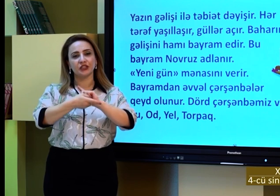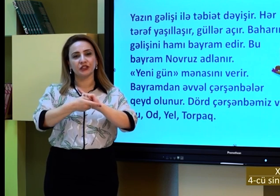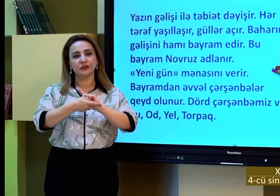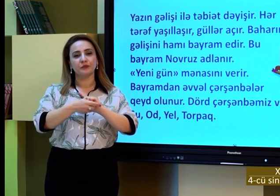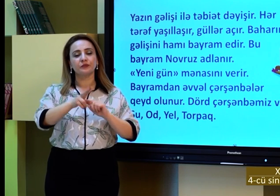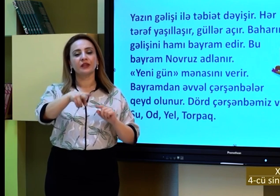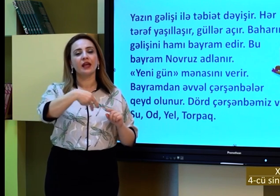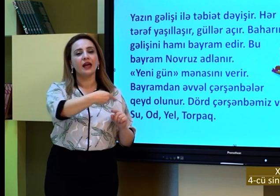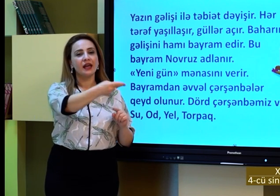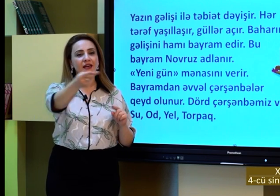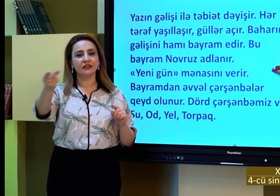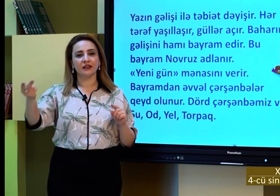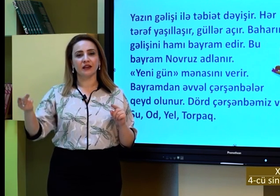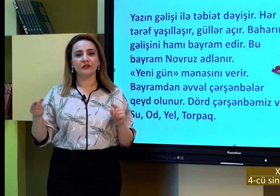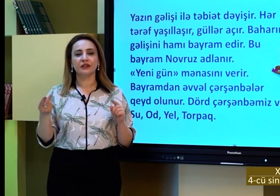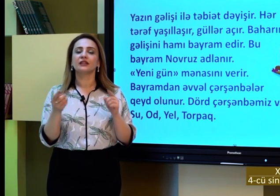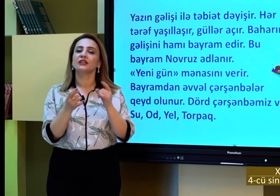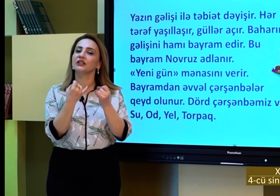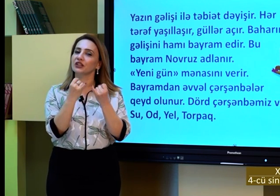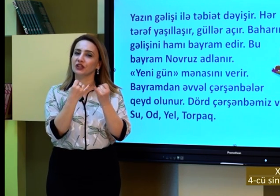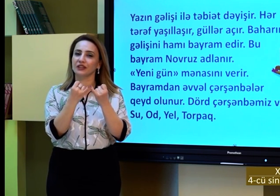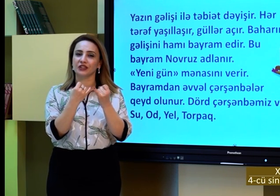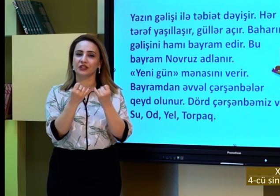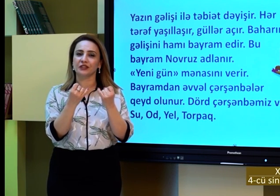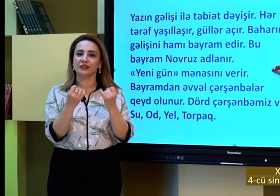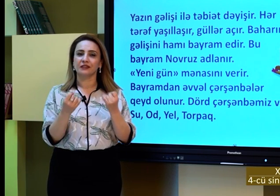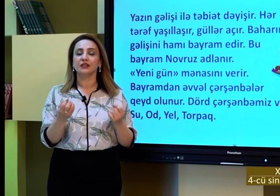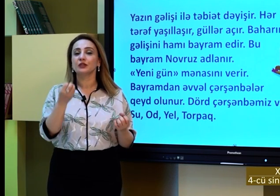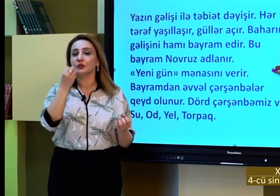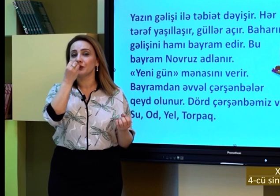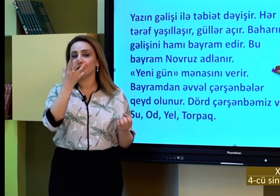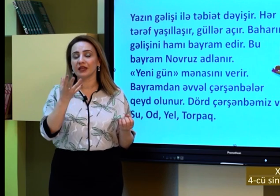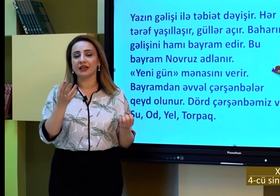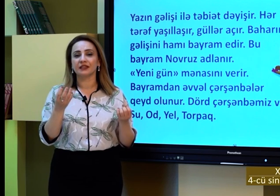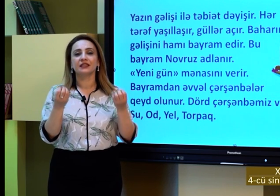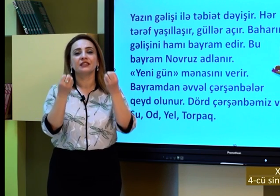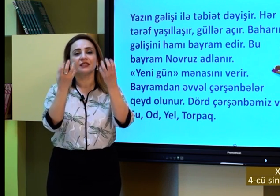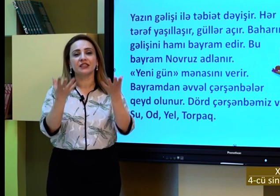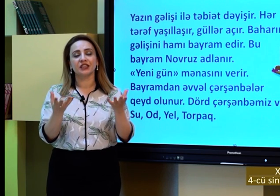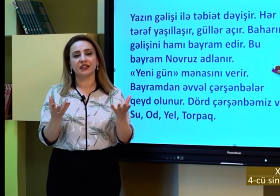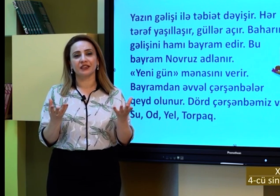dəyişir. Hər tərəf yaşıllaşır. Güllər, çiçəklər